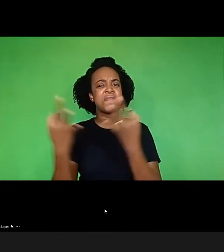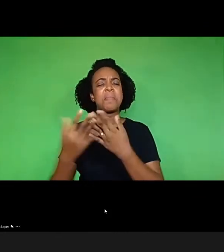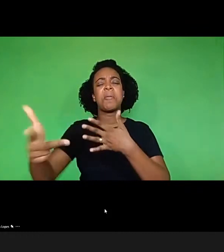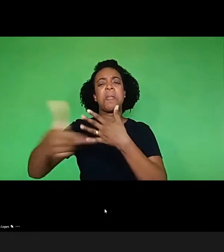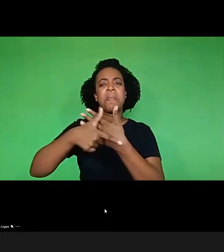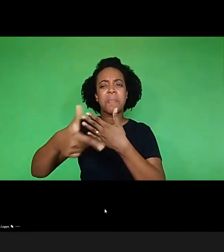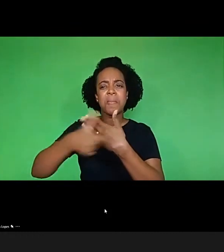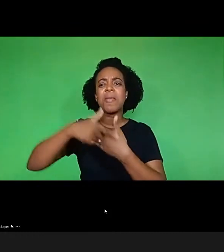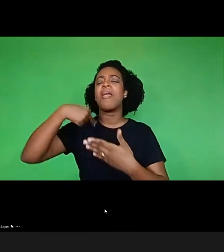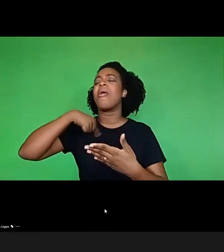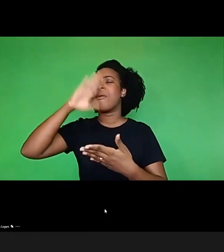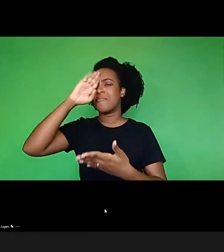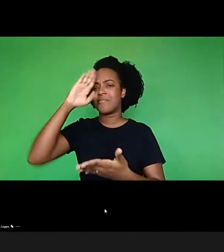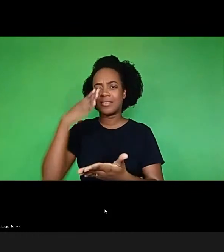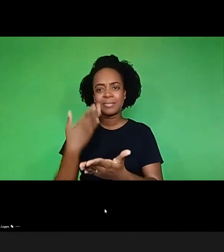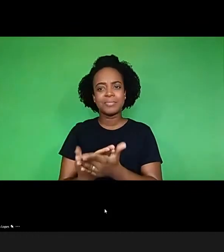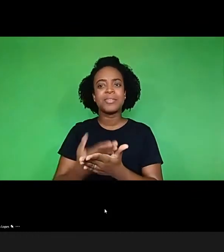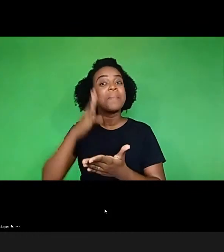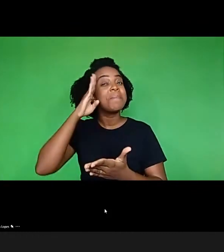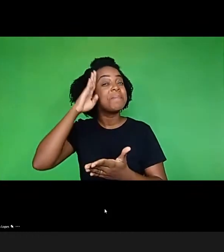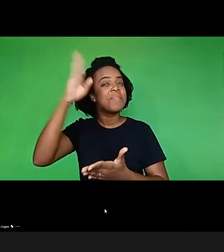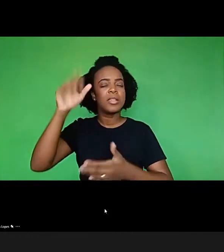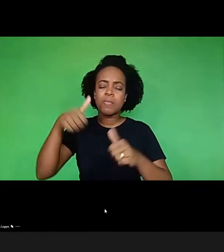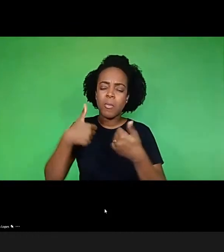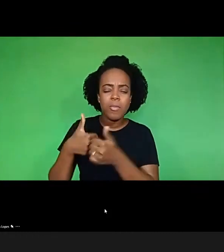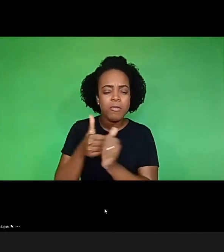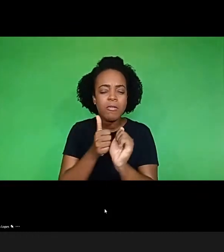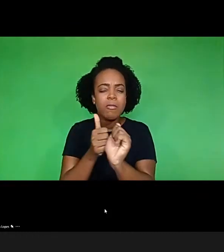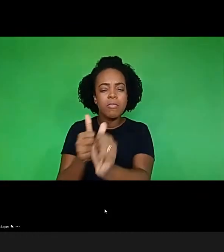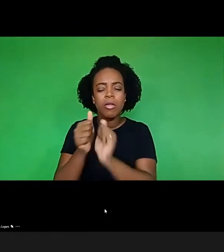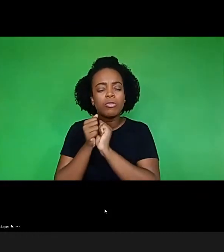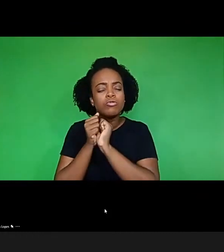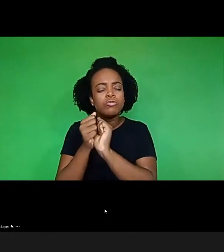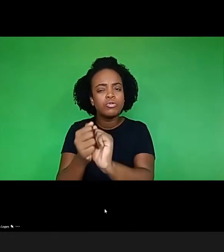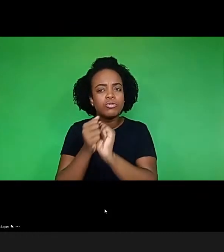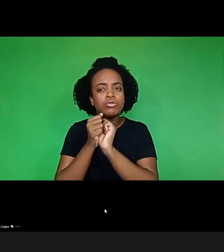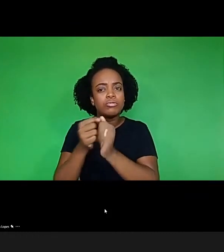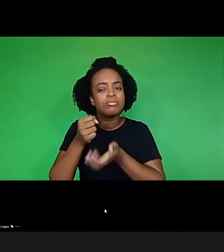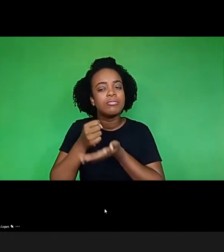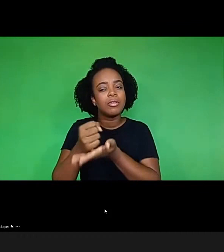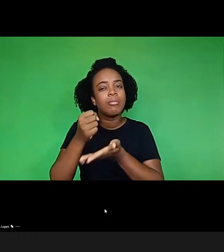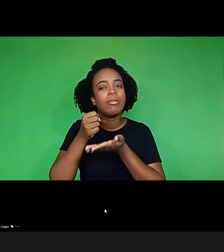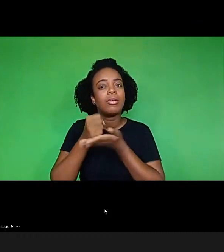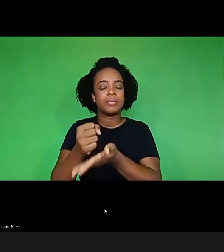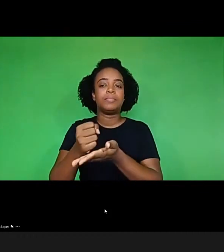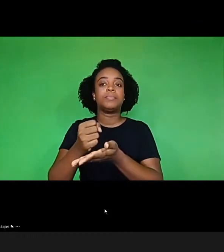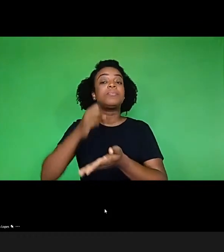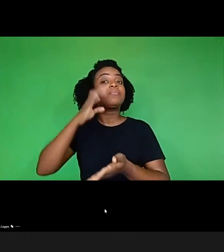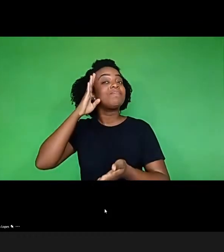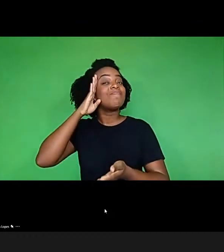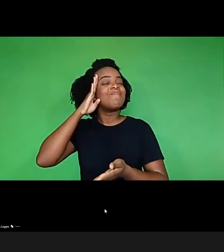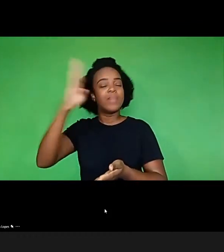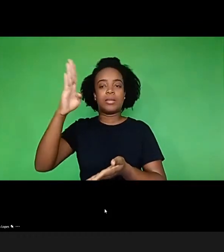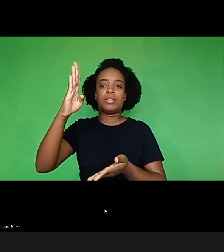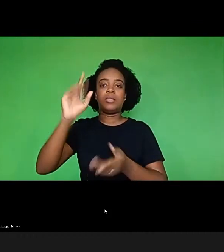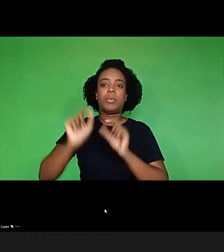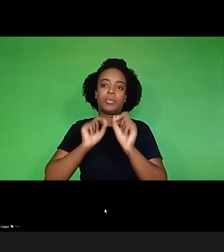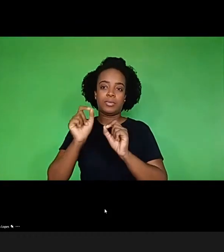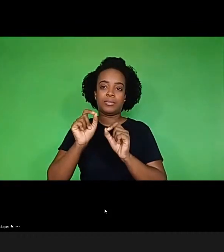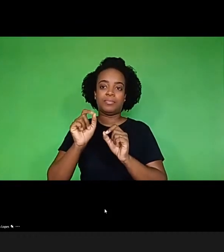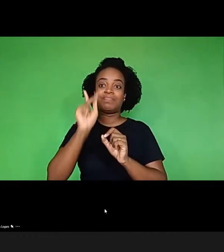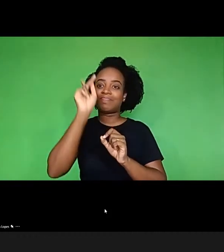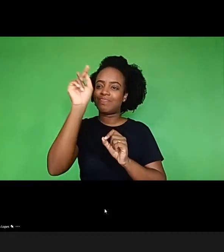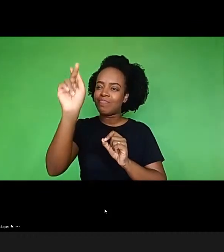momento, principalmente de acompanhar mais de perto, mas o mais importante é que vocês acreditem no que